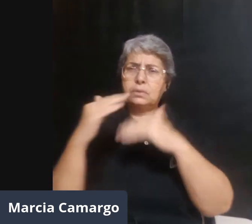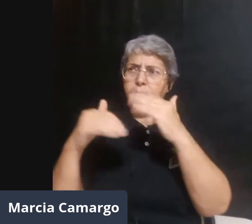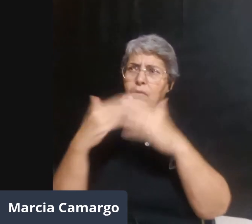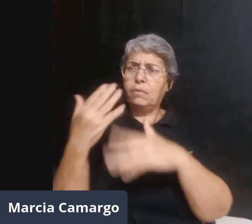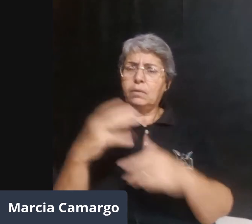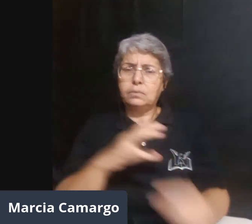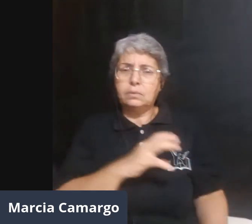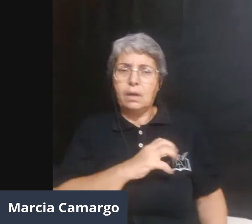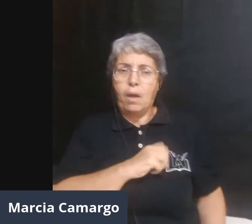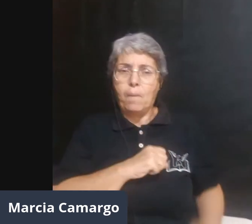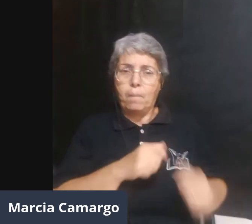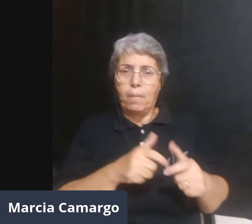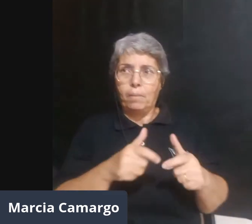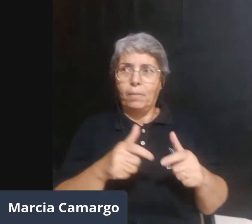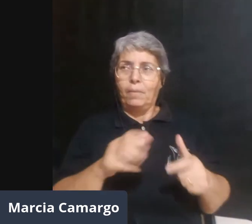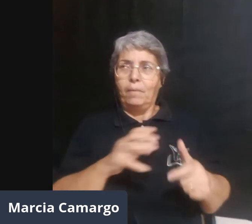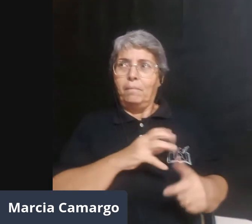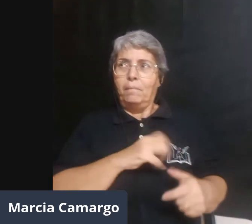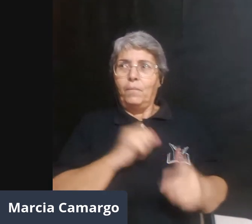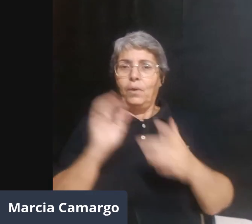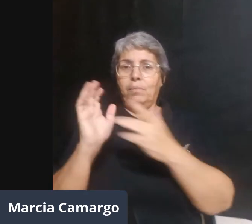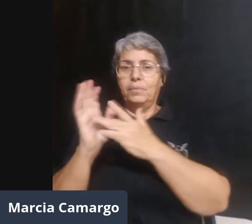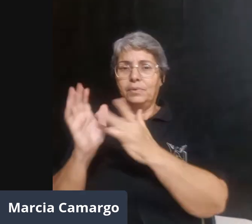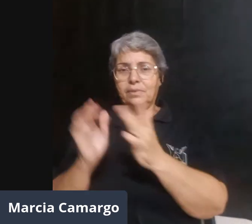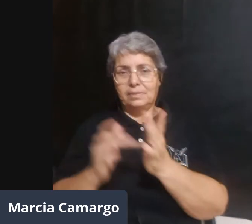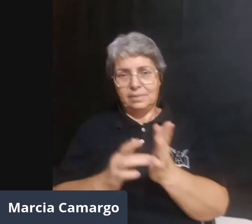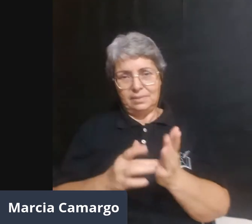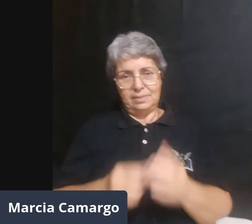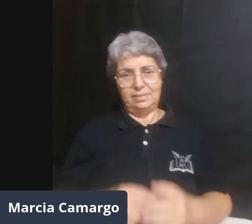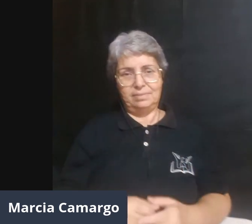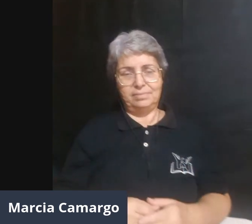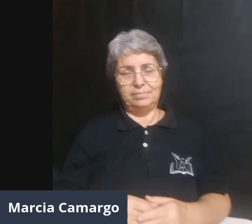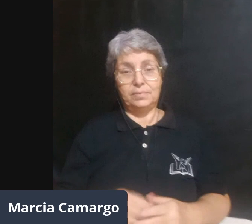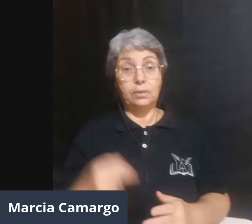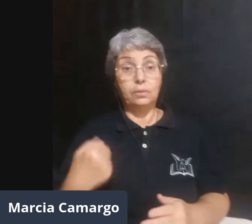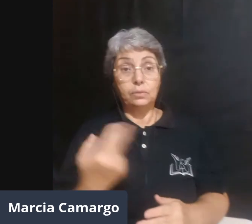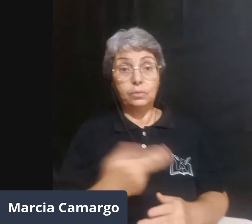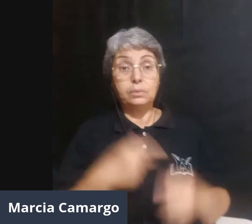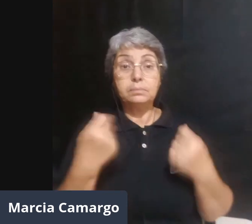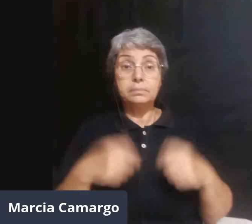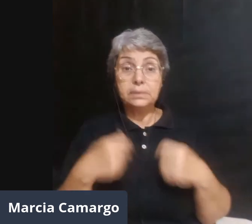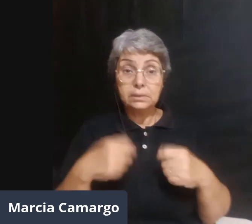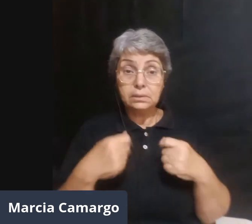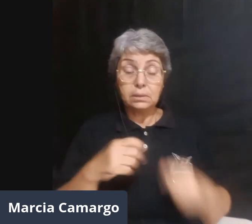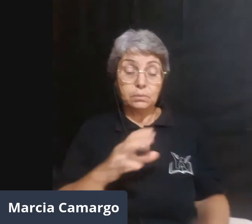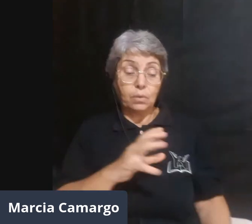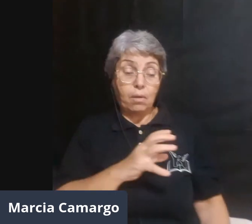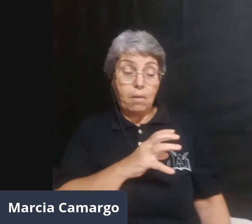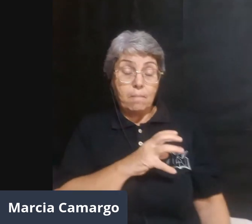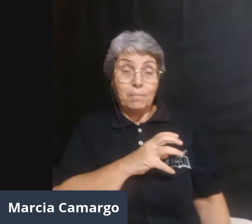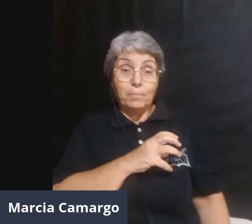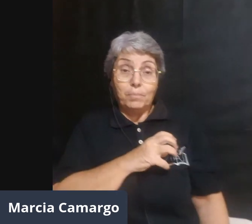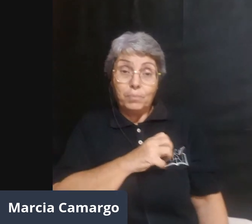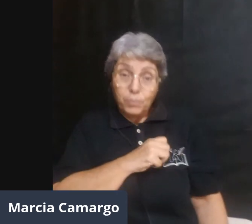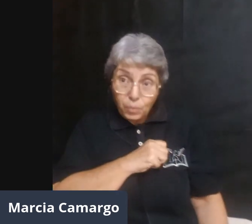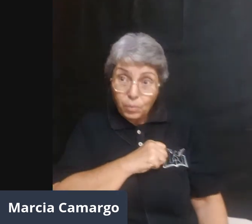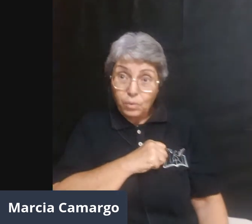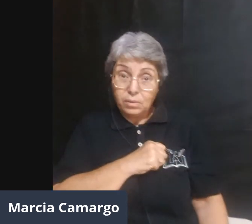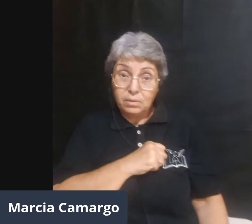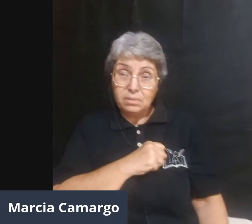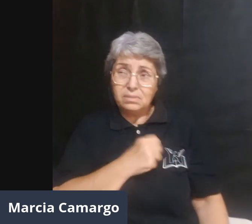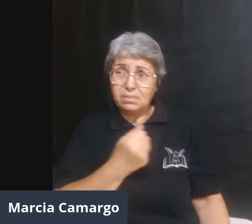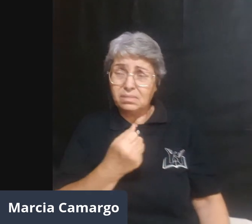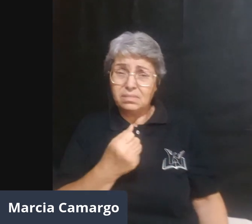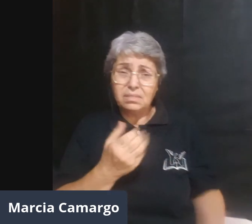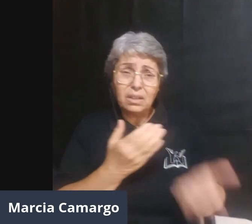foi o contrário. Como é que nós podemos ter certeza de que o primeiro amor estava sendo destruído e que havia